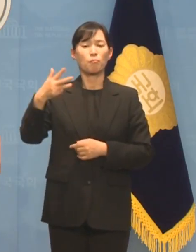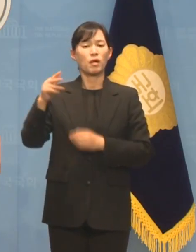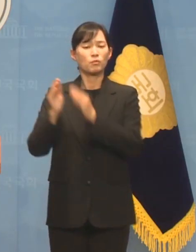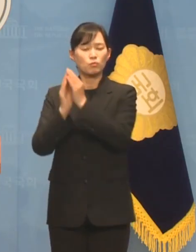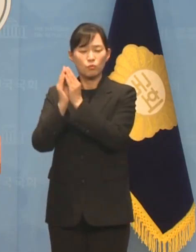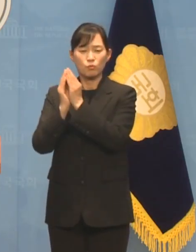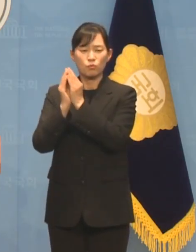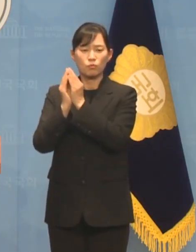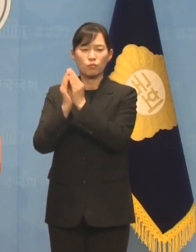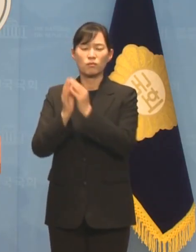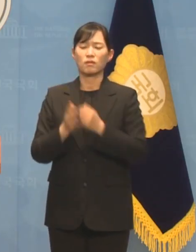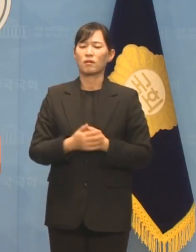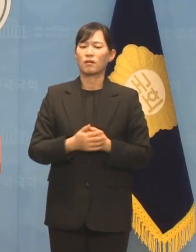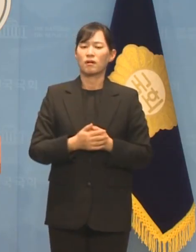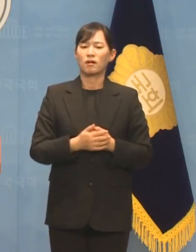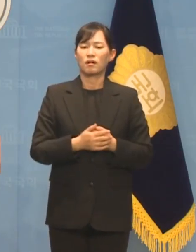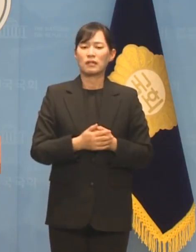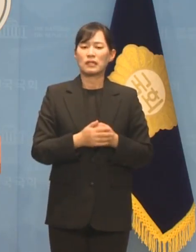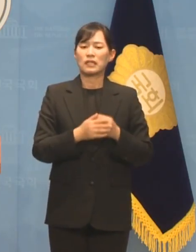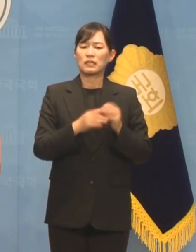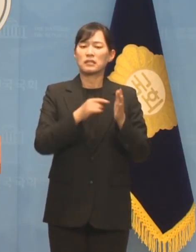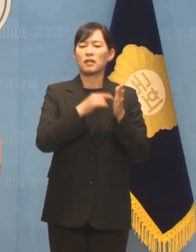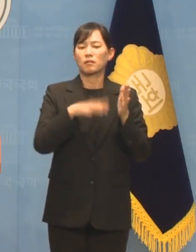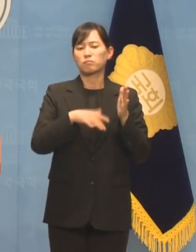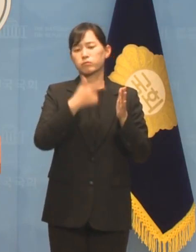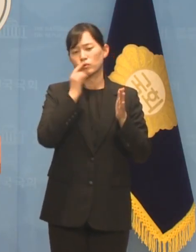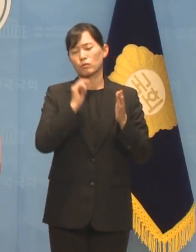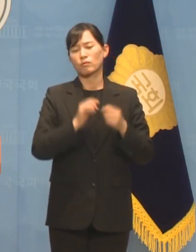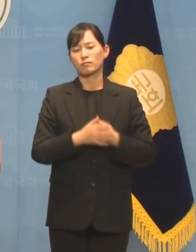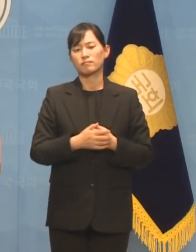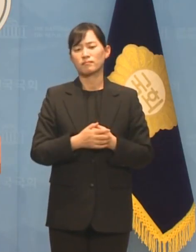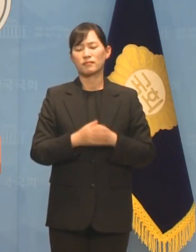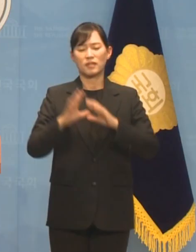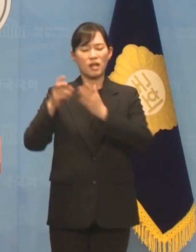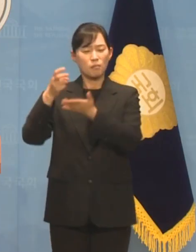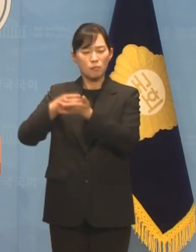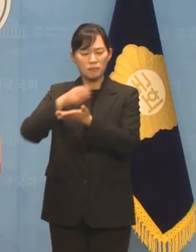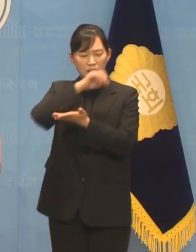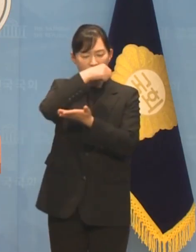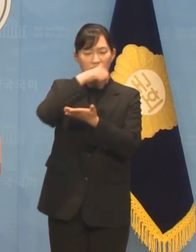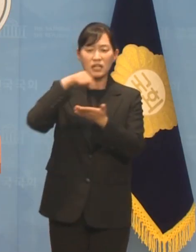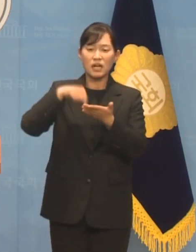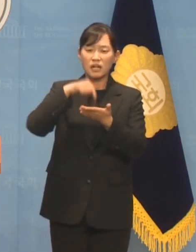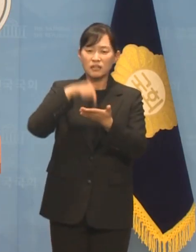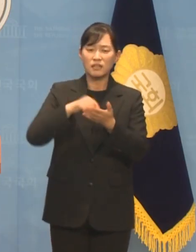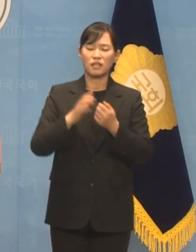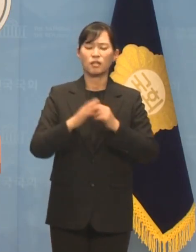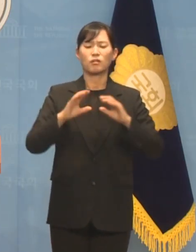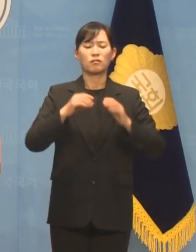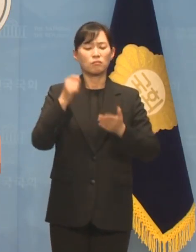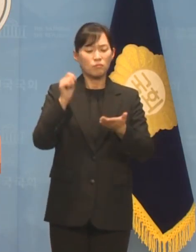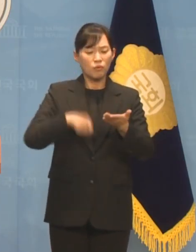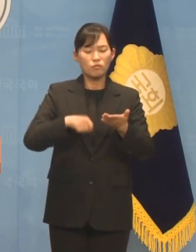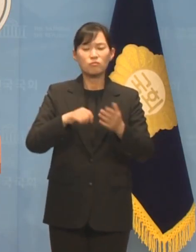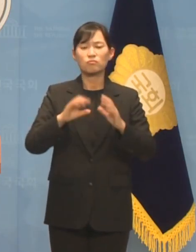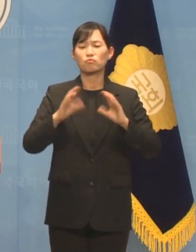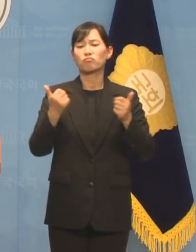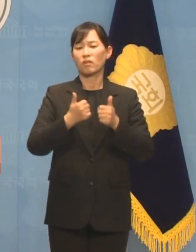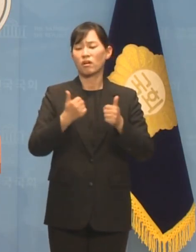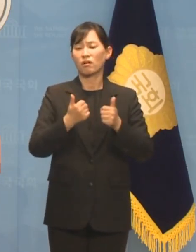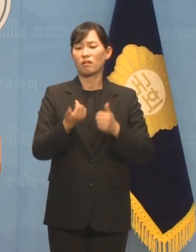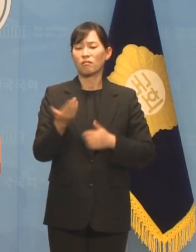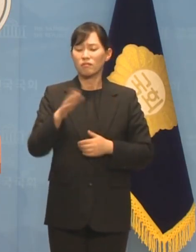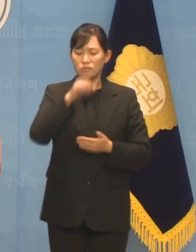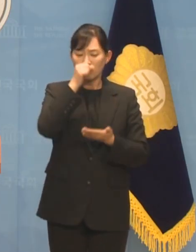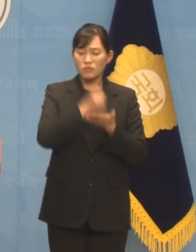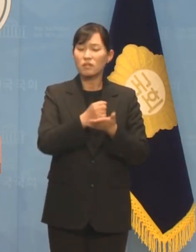원 세계의 세수 결손의 규모입니다. 헌법상 예산안의 심의 확정은 국회에서 하는 것입니다. 따라서 정상적인